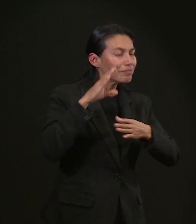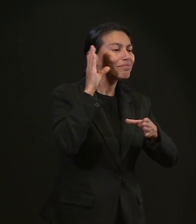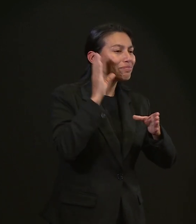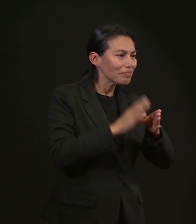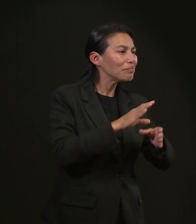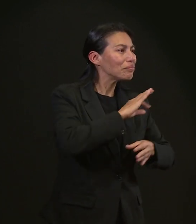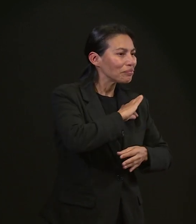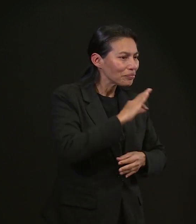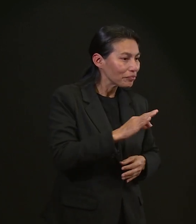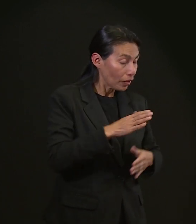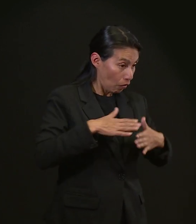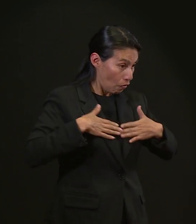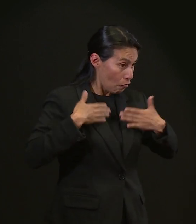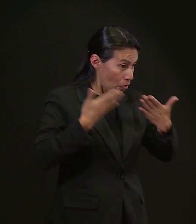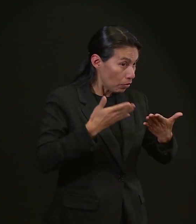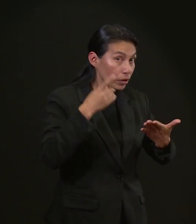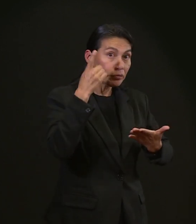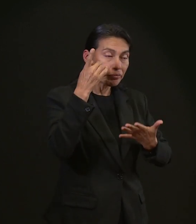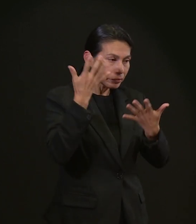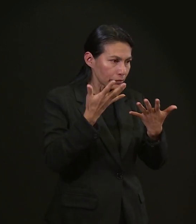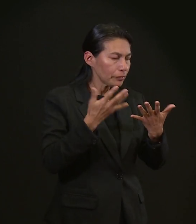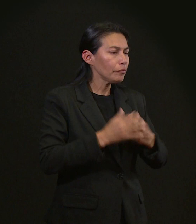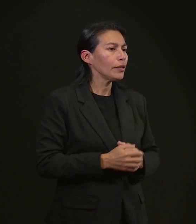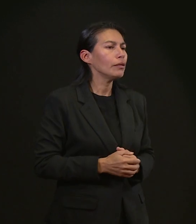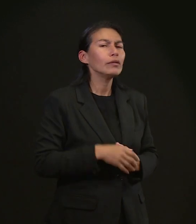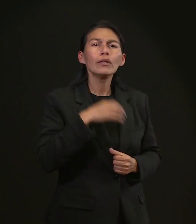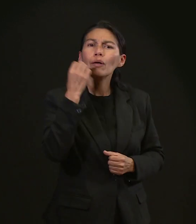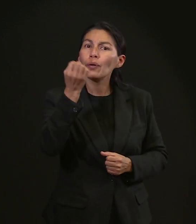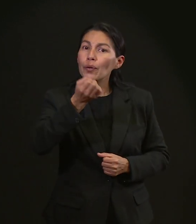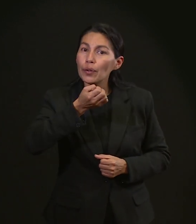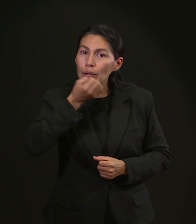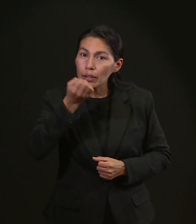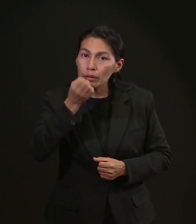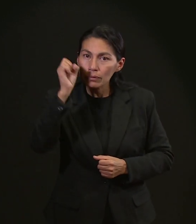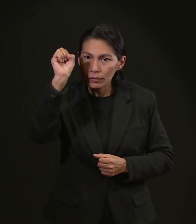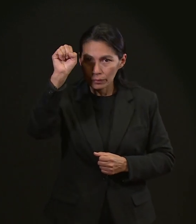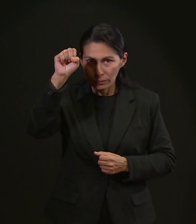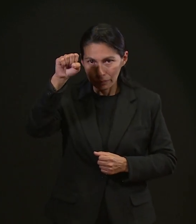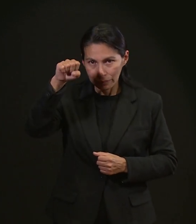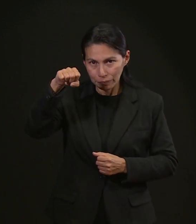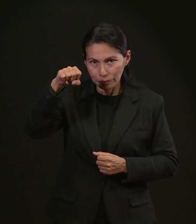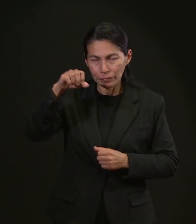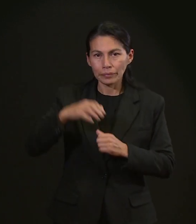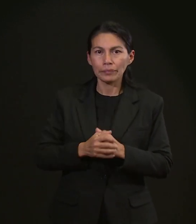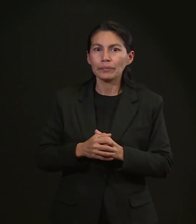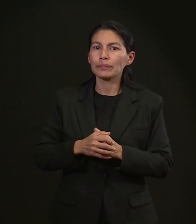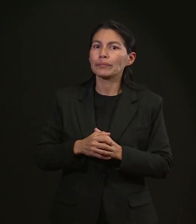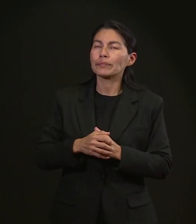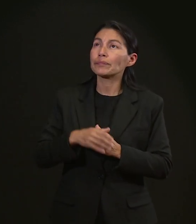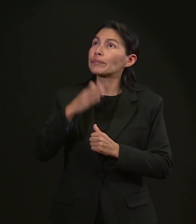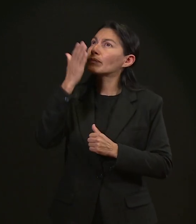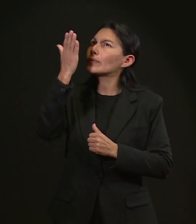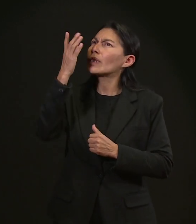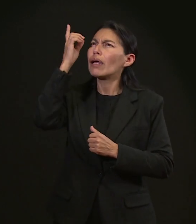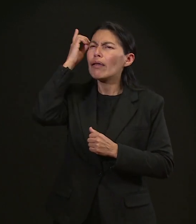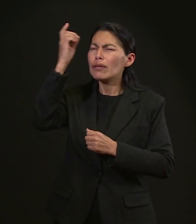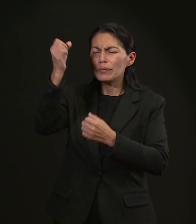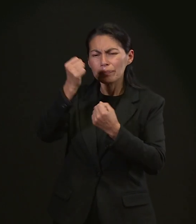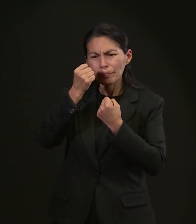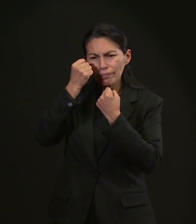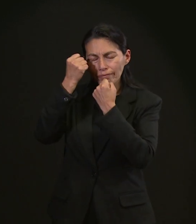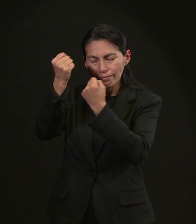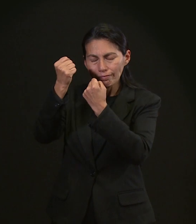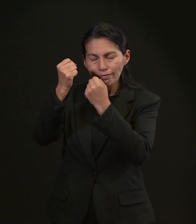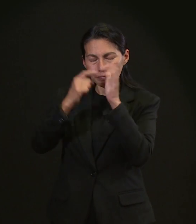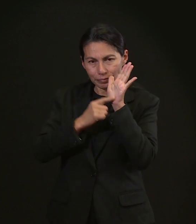y así que confiemos en él y él hará vamos a orar vamos a inclinar nuestro rostro y vamos a pedirle a dios que